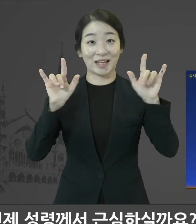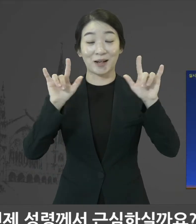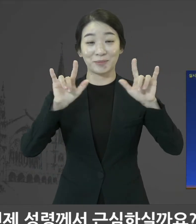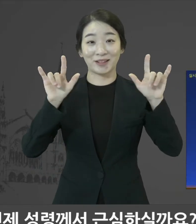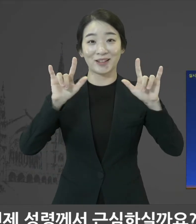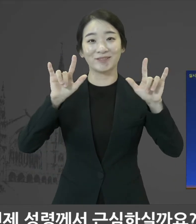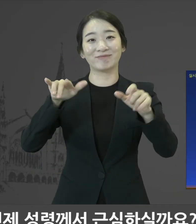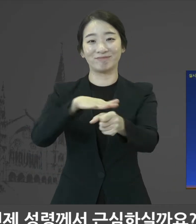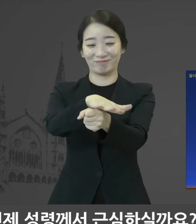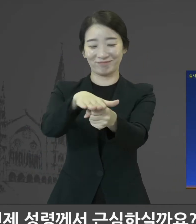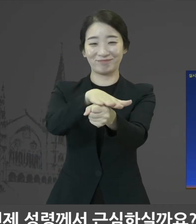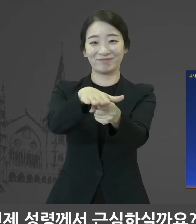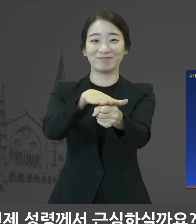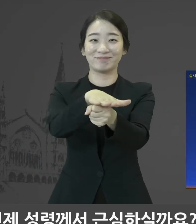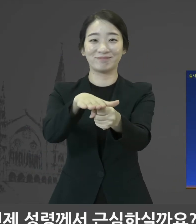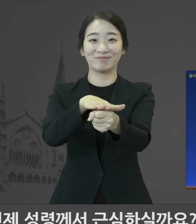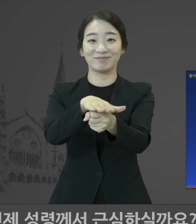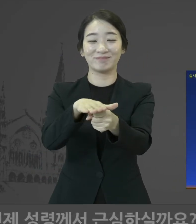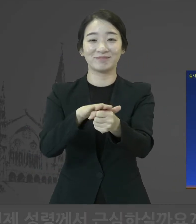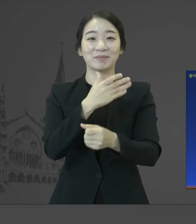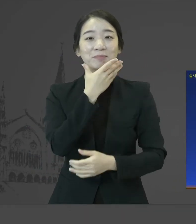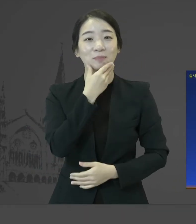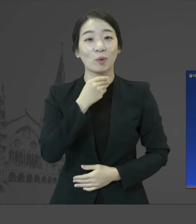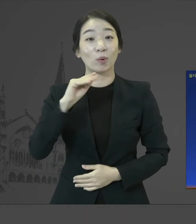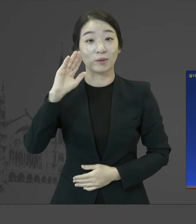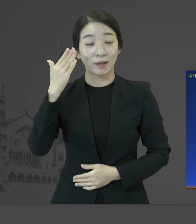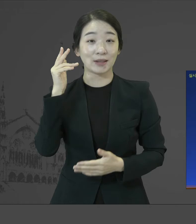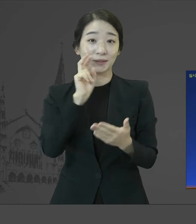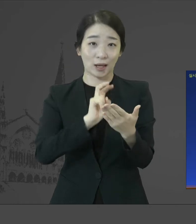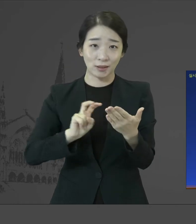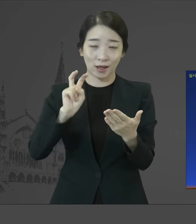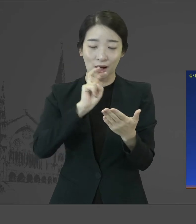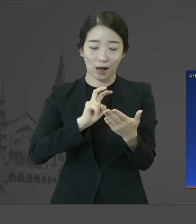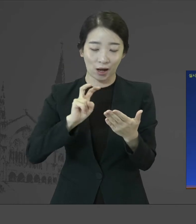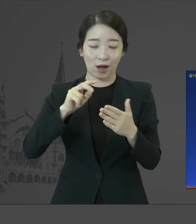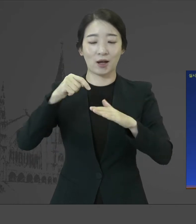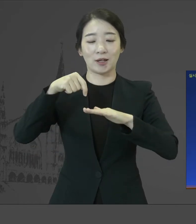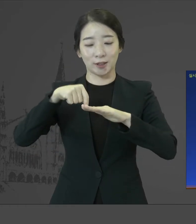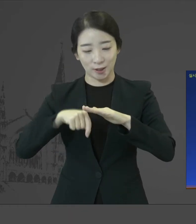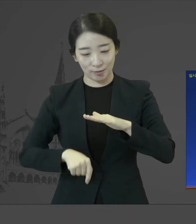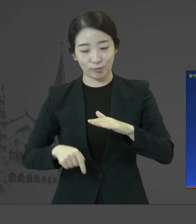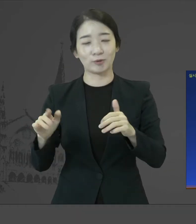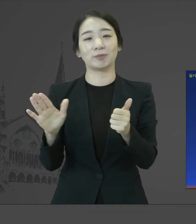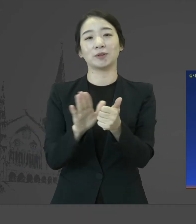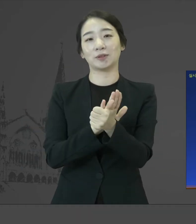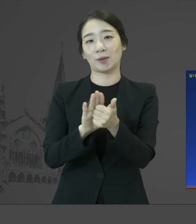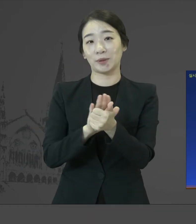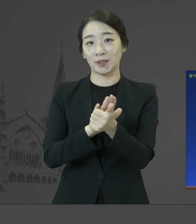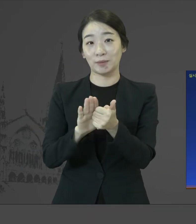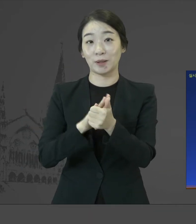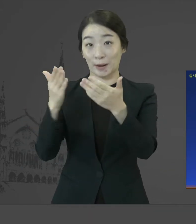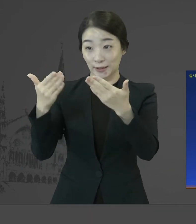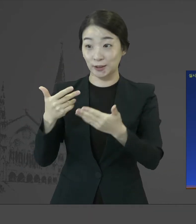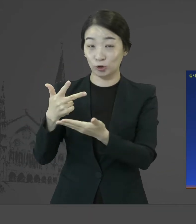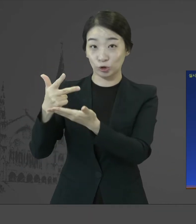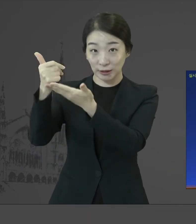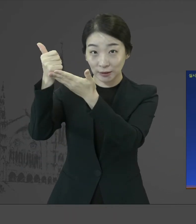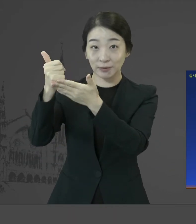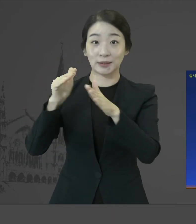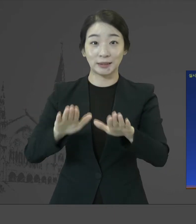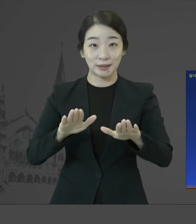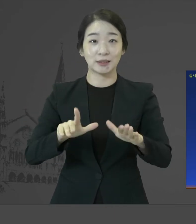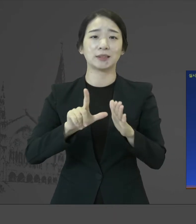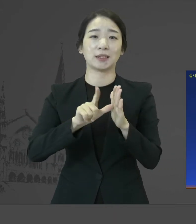사랑합니다. 복된 찬양, 깊은 섬김 받으신 주님께서 이 자리에 함께하고 있는 충현의